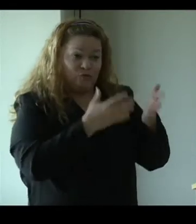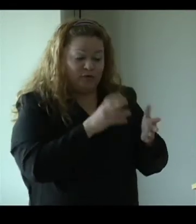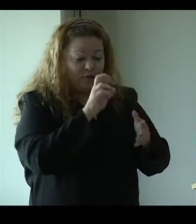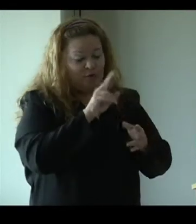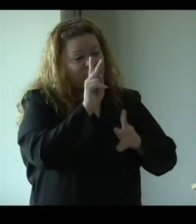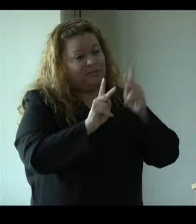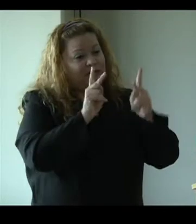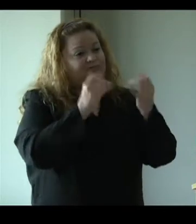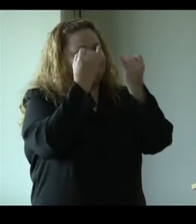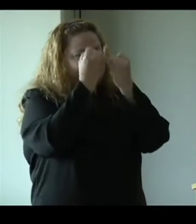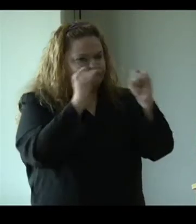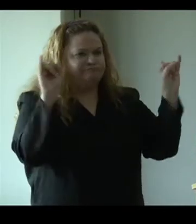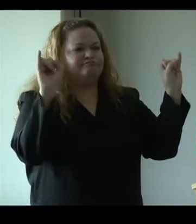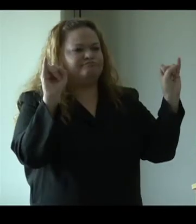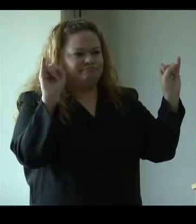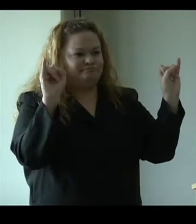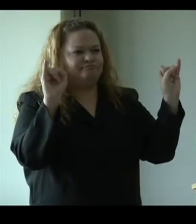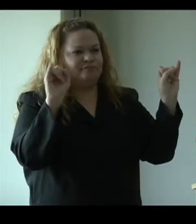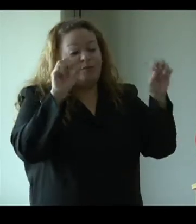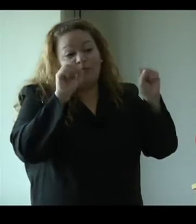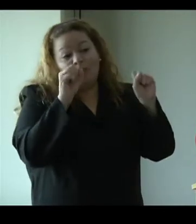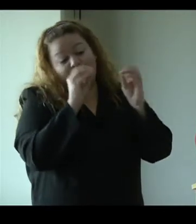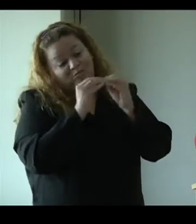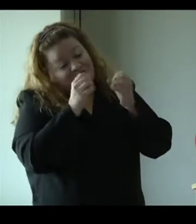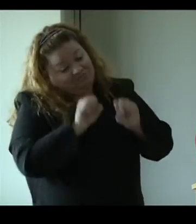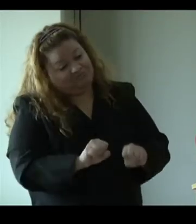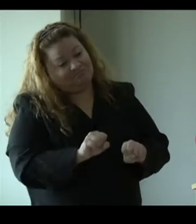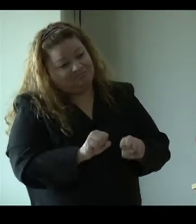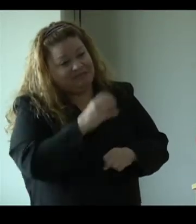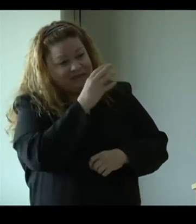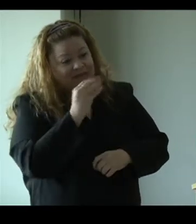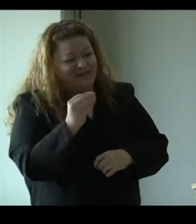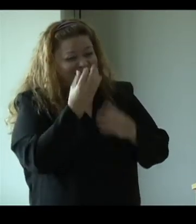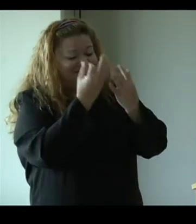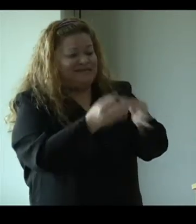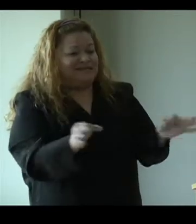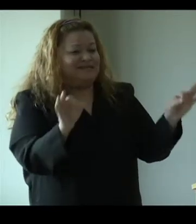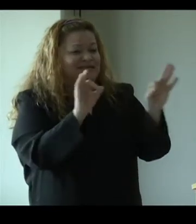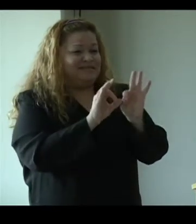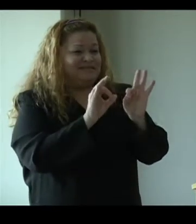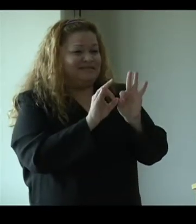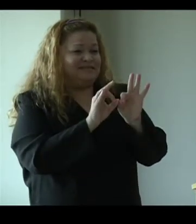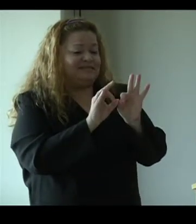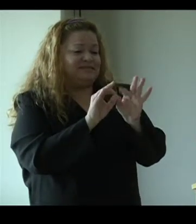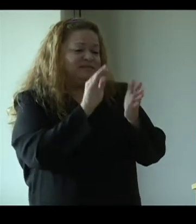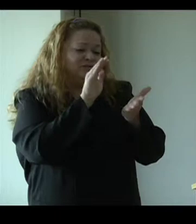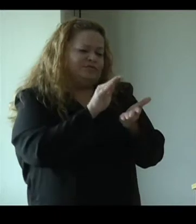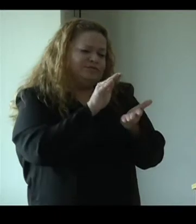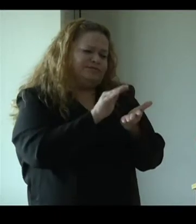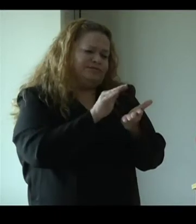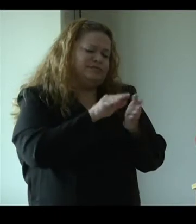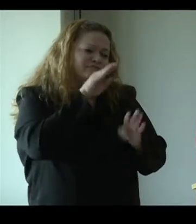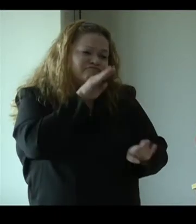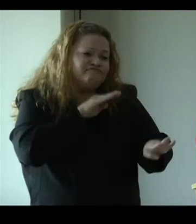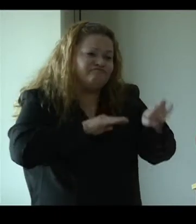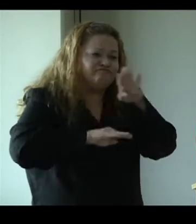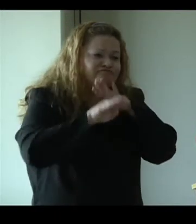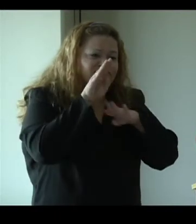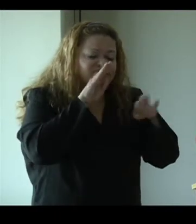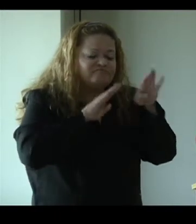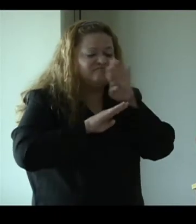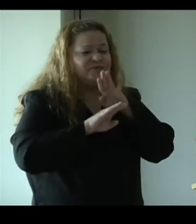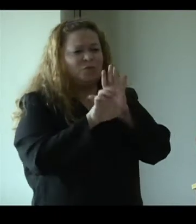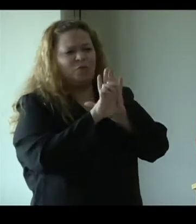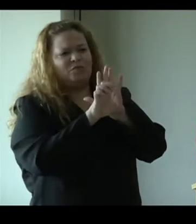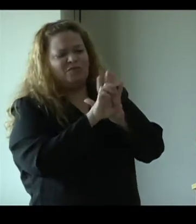la persona sea independiente lo más que se pueda y algo bien importante reduce la frustración tener un estudiante